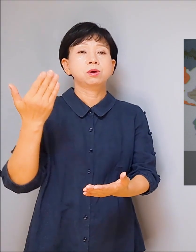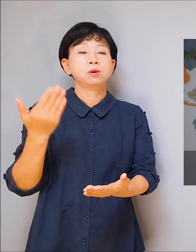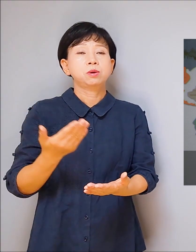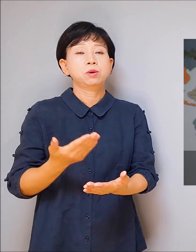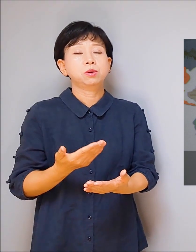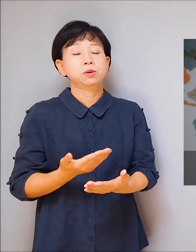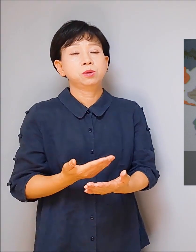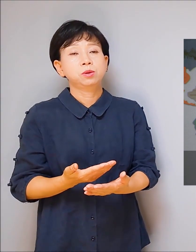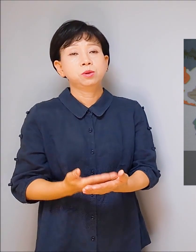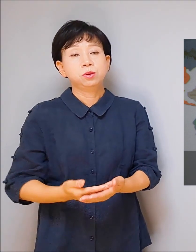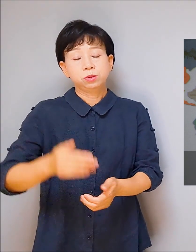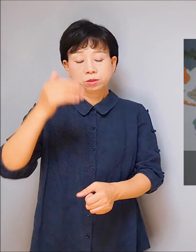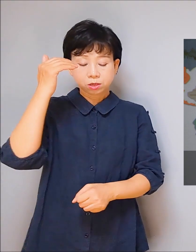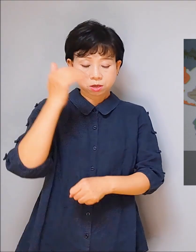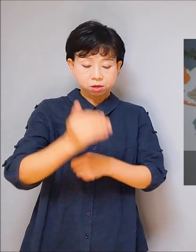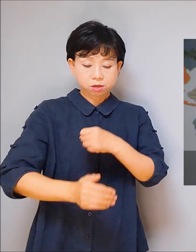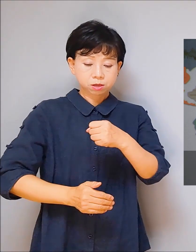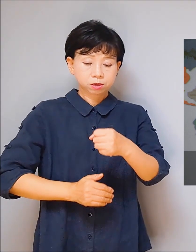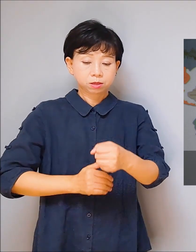들어주소서.